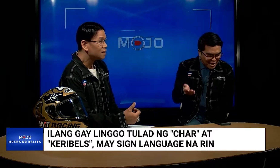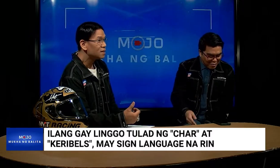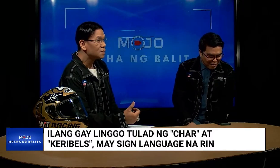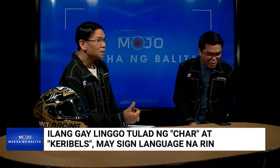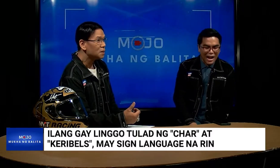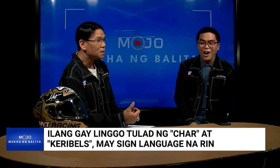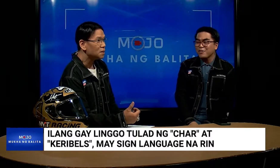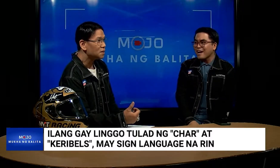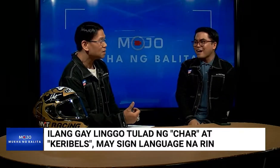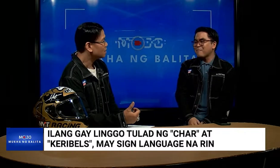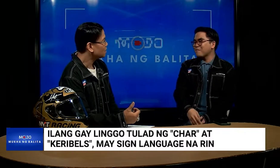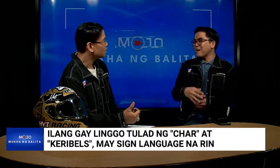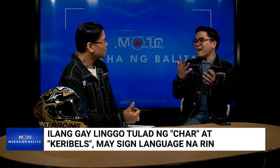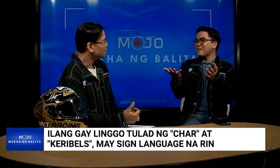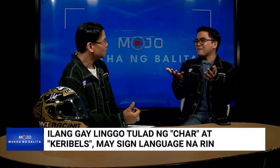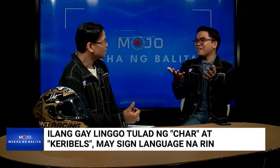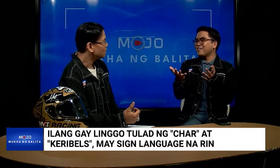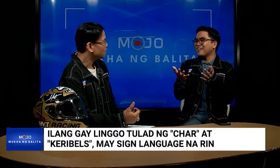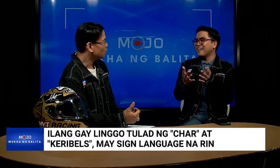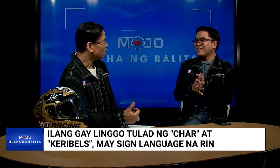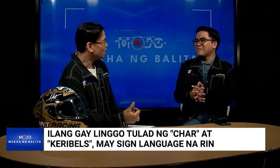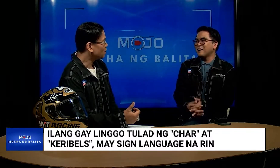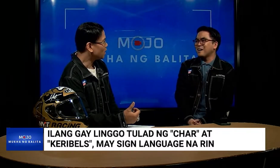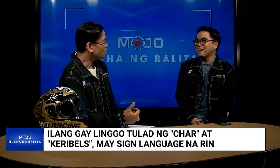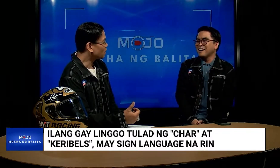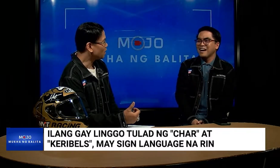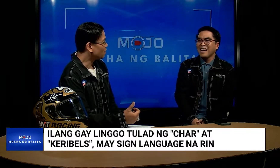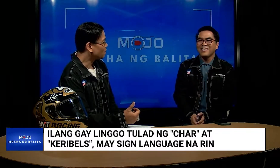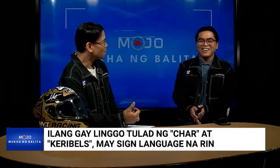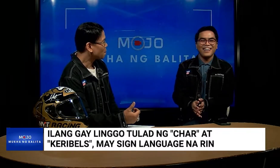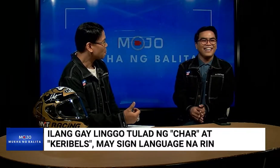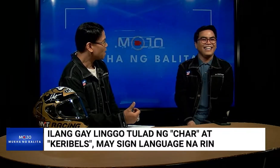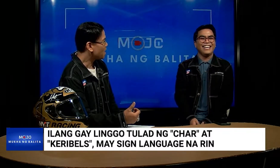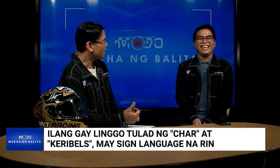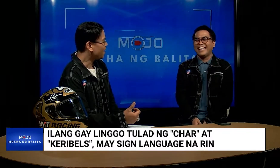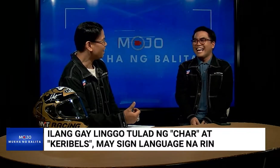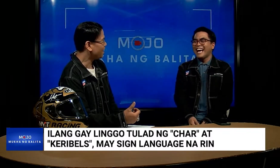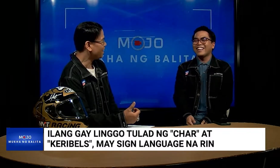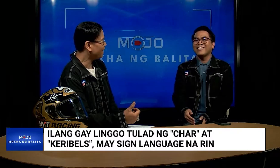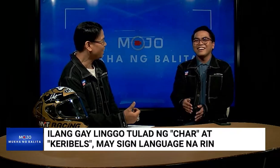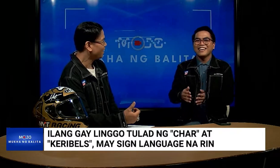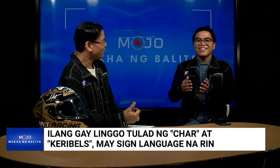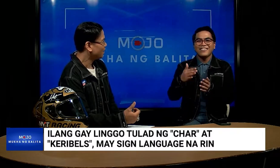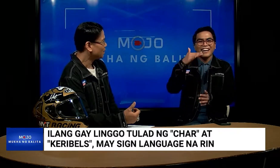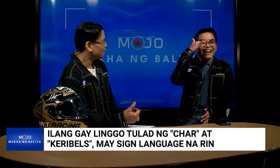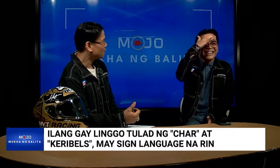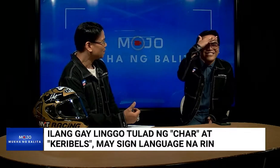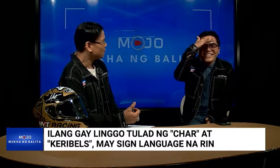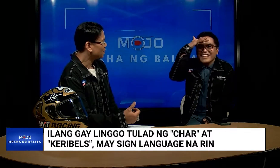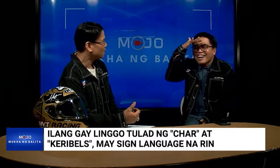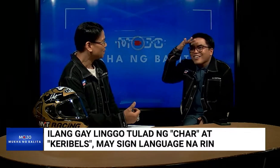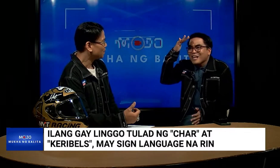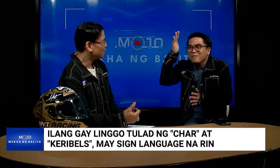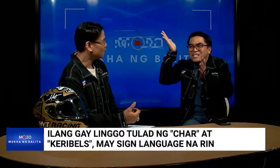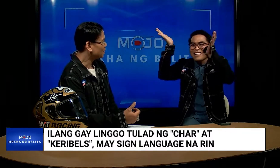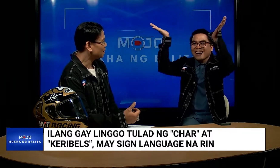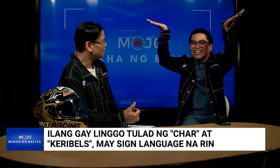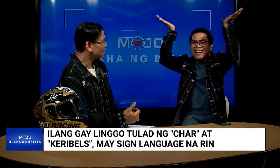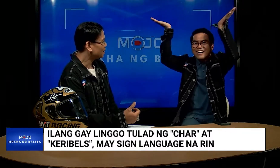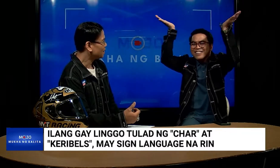pa yung aura, kapag maghahanap ka daw ng paano yung aura? At yung gaganong ka daw, tapos kailangan gaganong-ganong